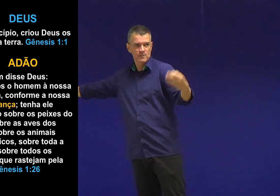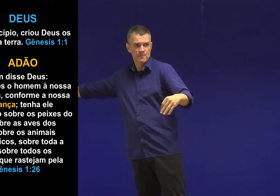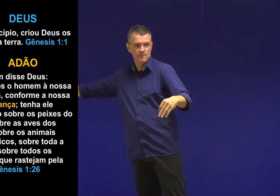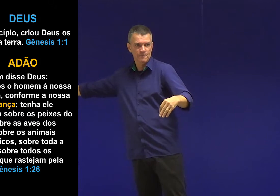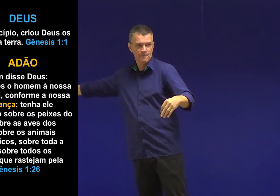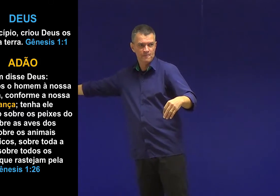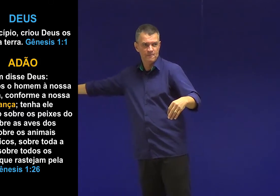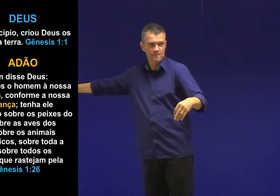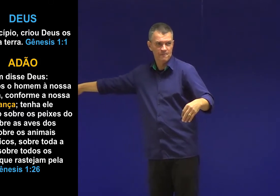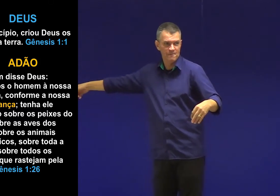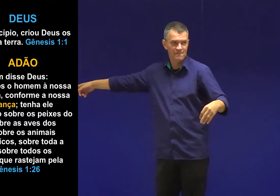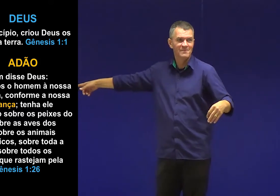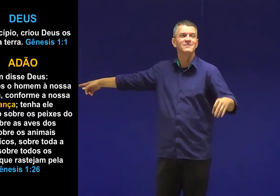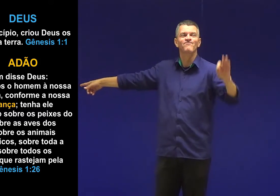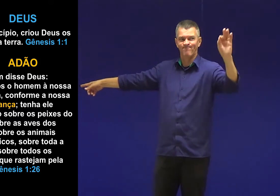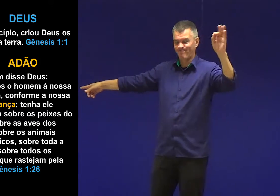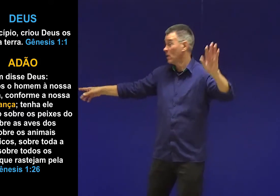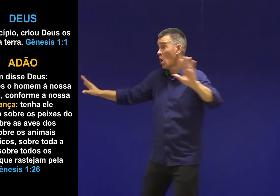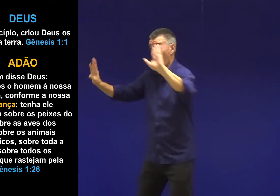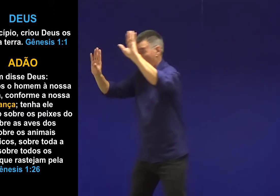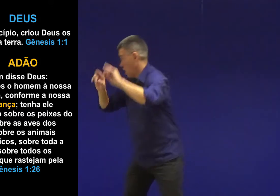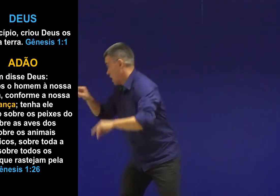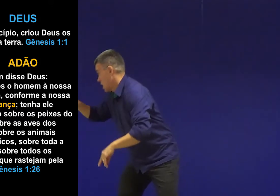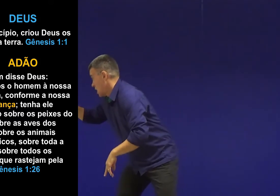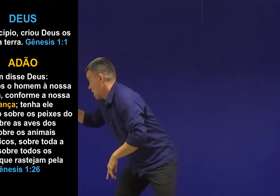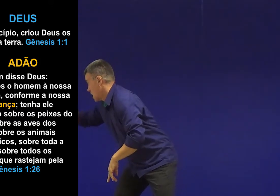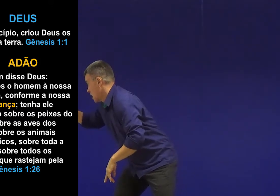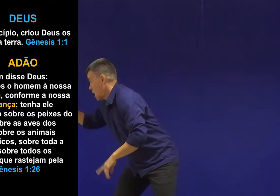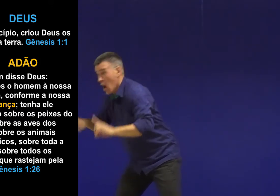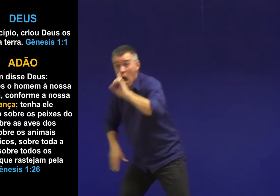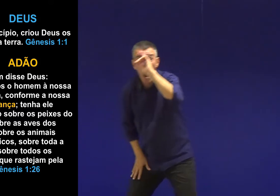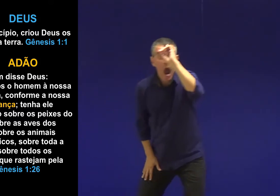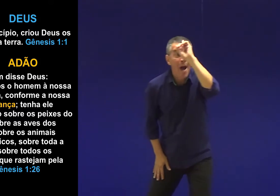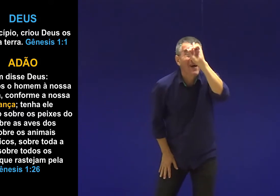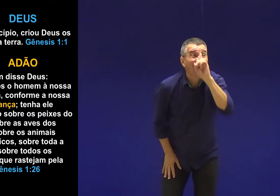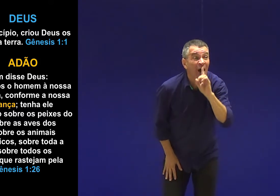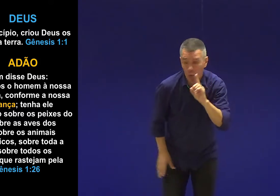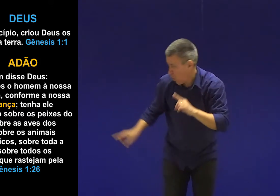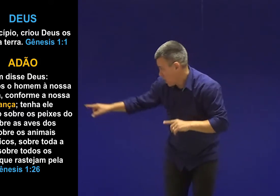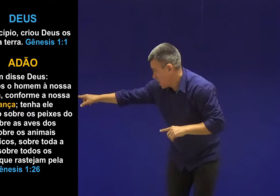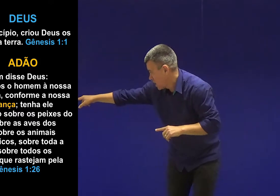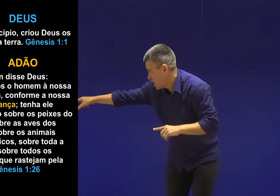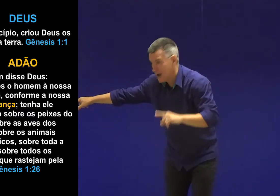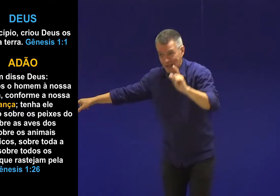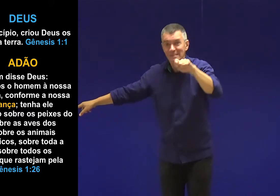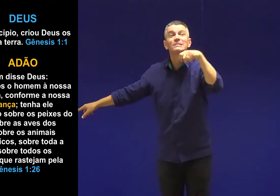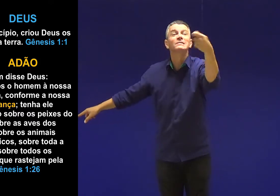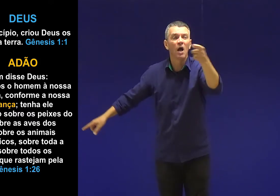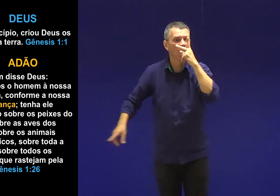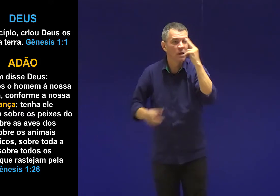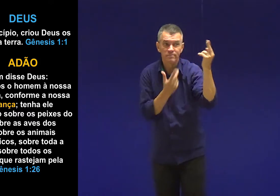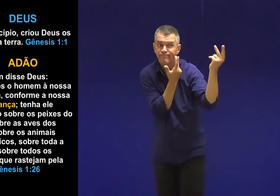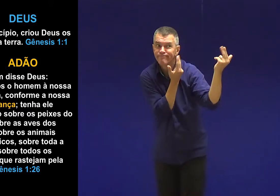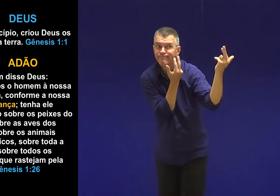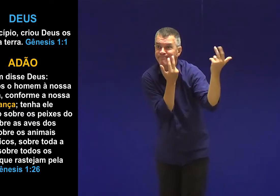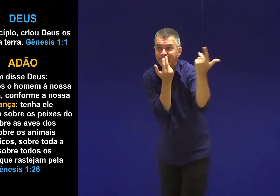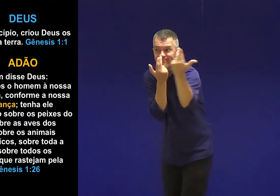cor realmente é amarela. Tá? É amarelo. Mas em amarelo, olha ali. A